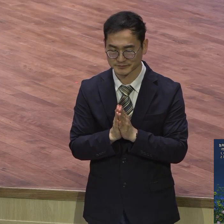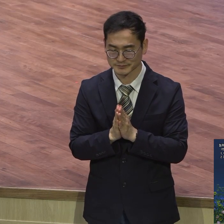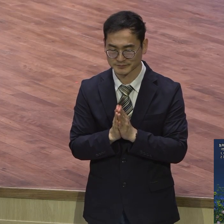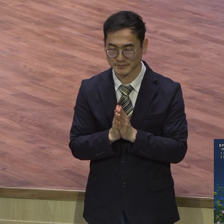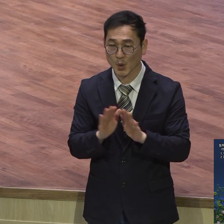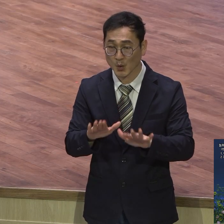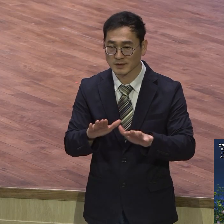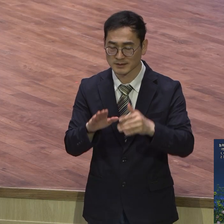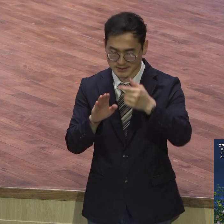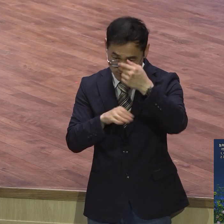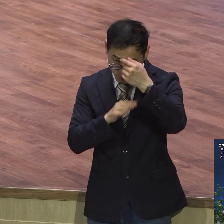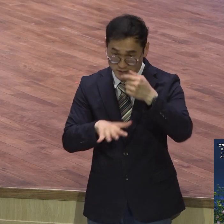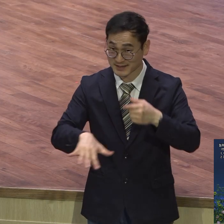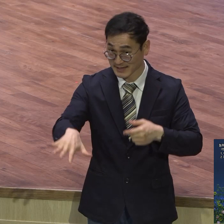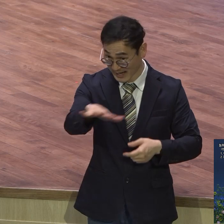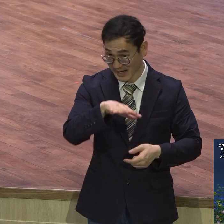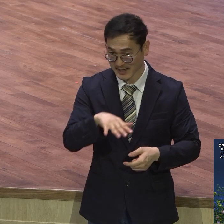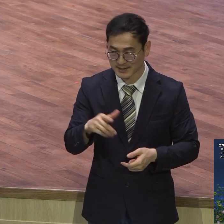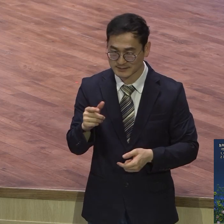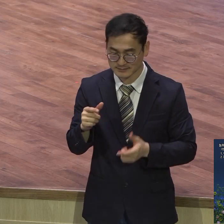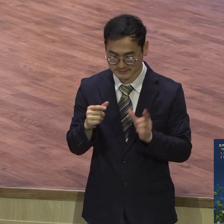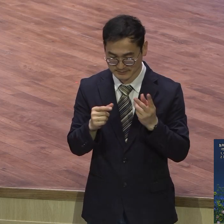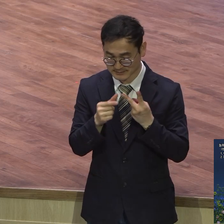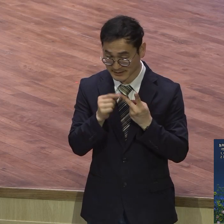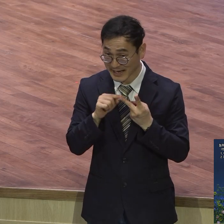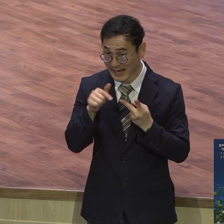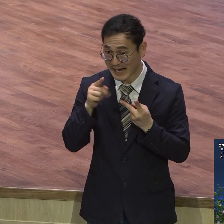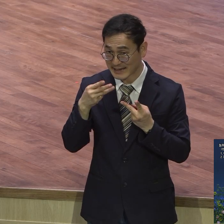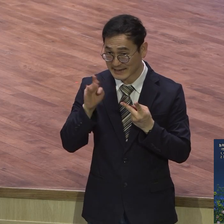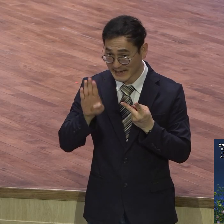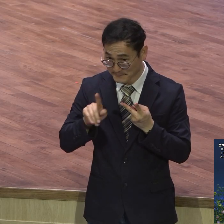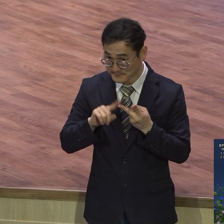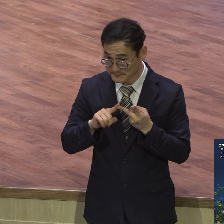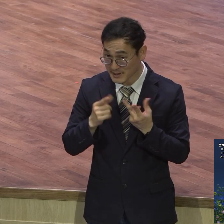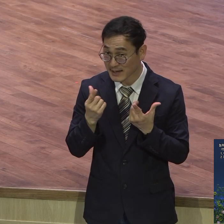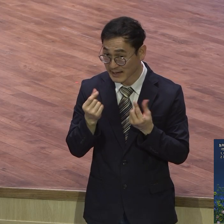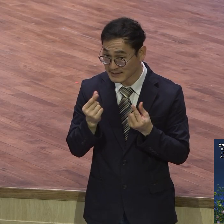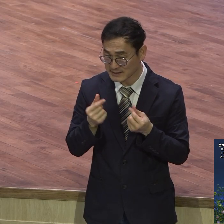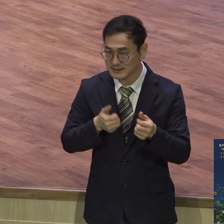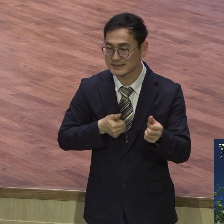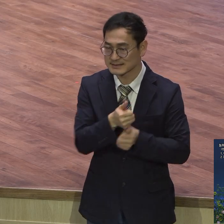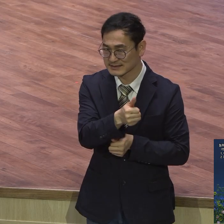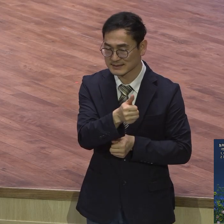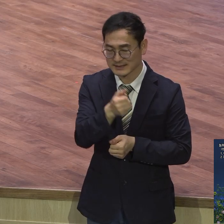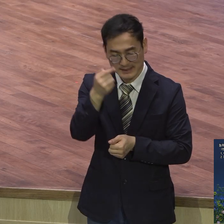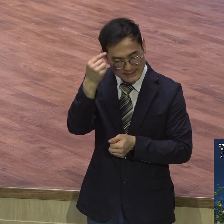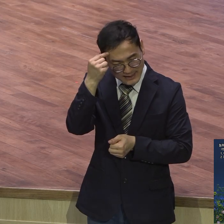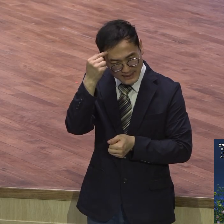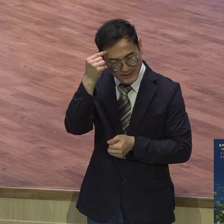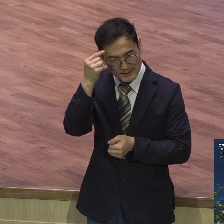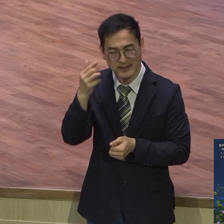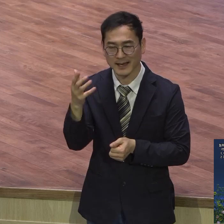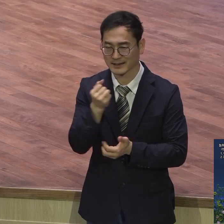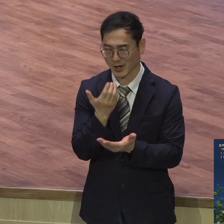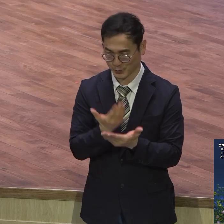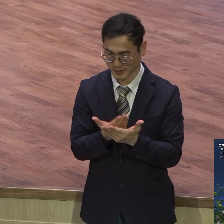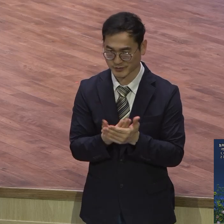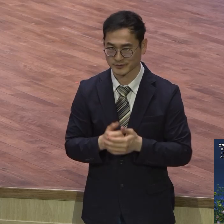오늘 이 밤에 갈래옥 같은 참으로 승리자의 의식을 허락하여 주옵소사